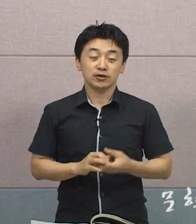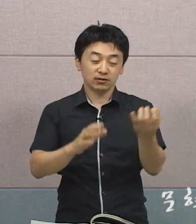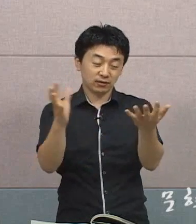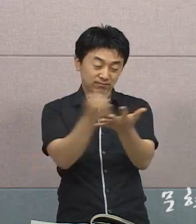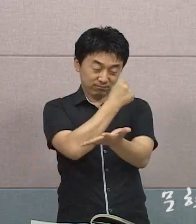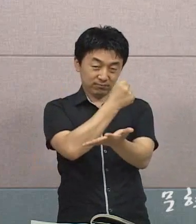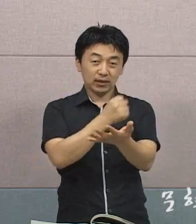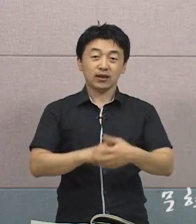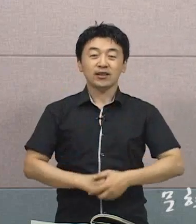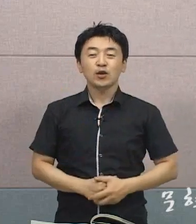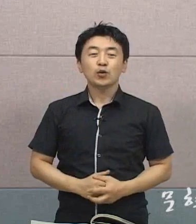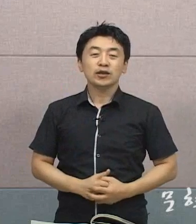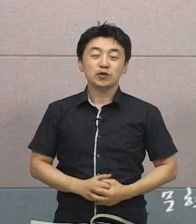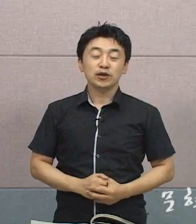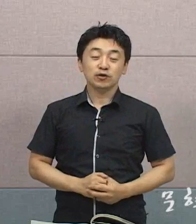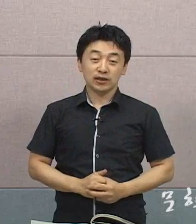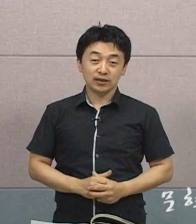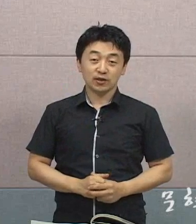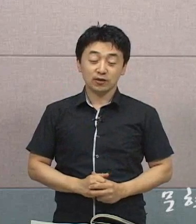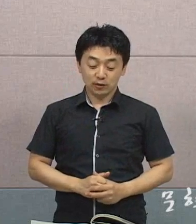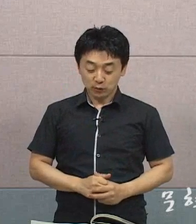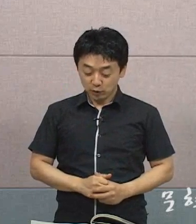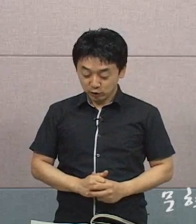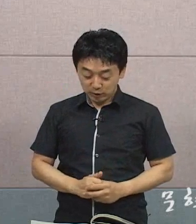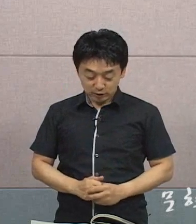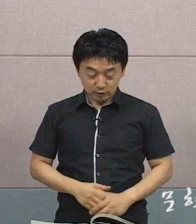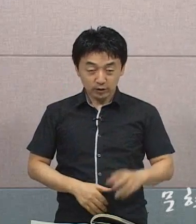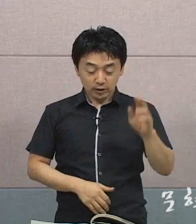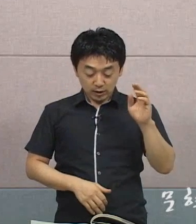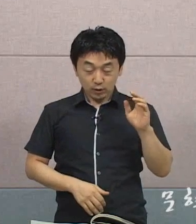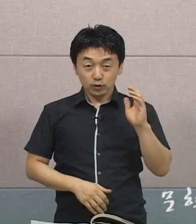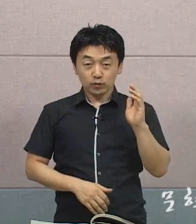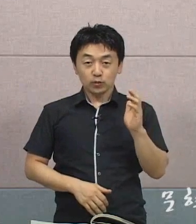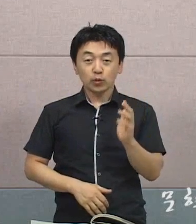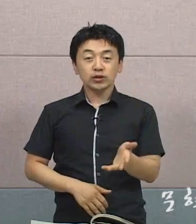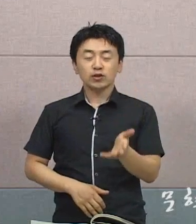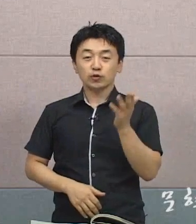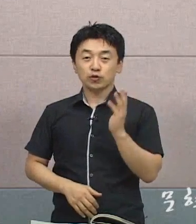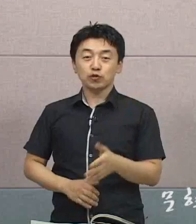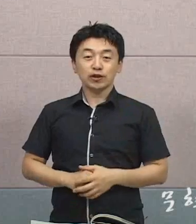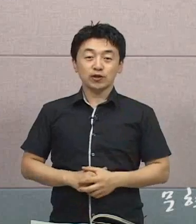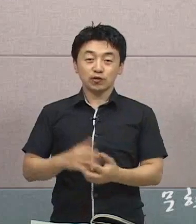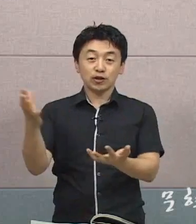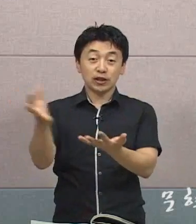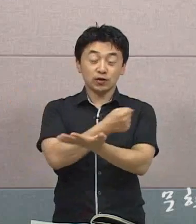그래서 이렇게 사용을 할 수 있다라는 거 외워두시면 될 것 같고요. 좋은 단어고요. 중요한 단어고요. 이 단어